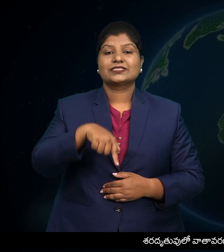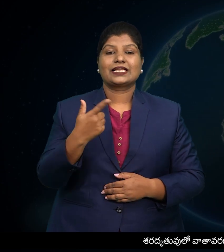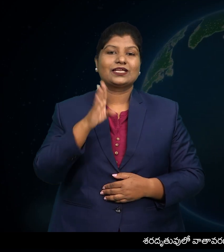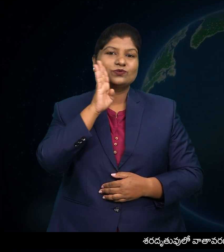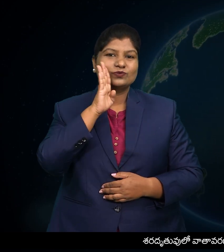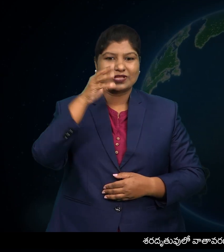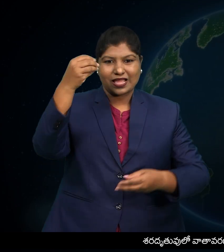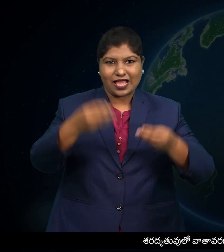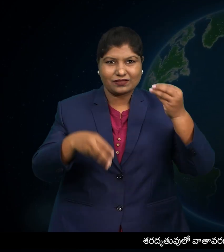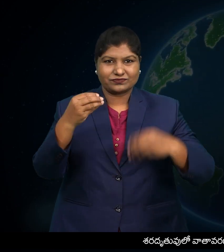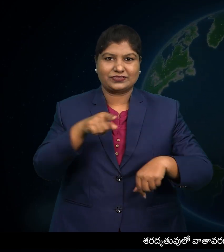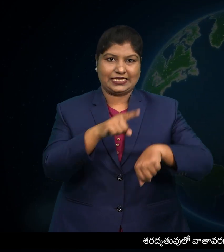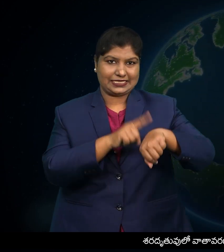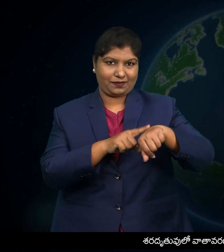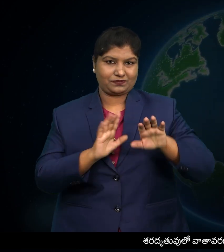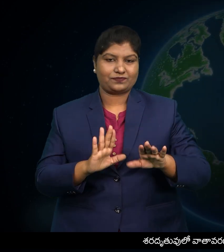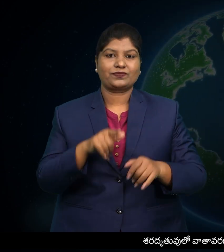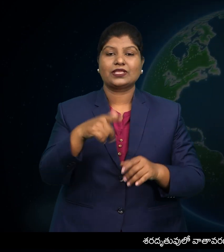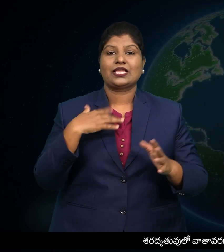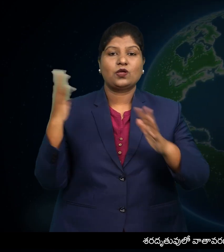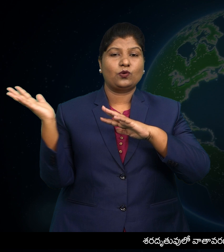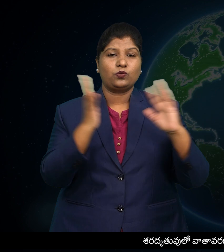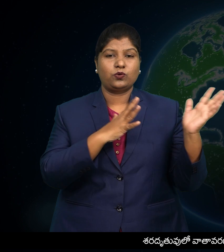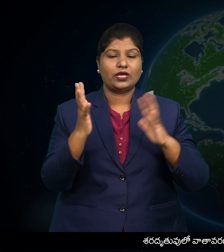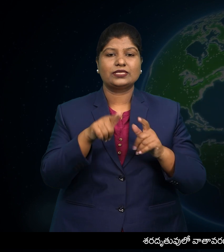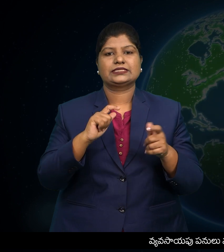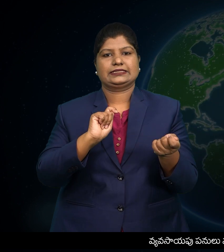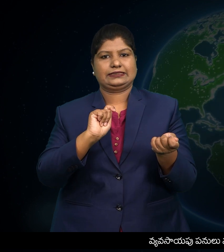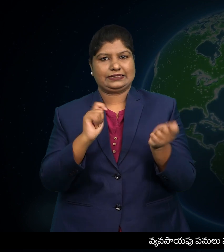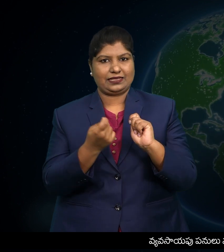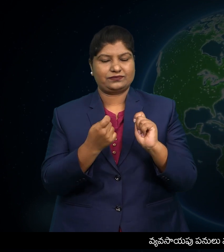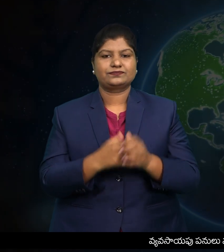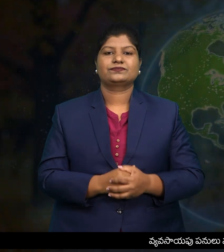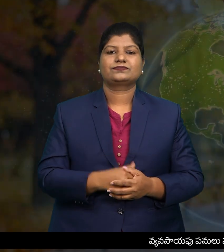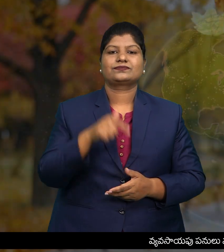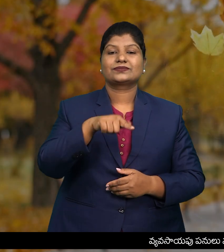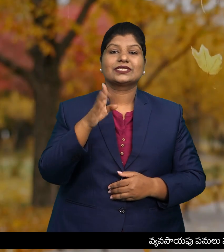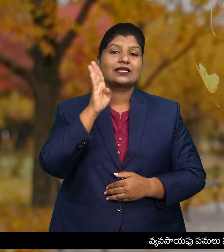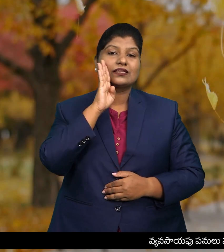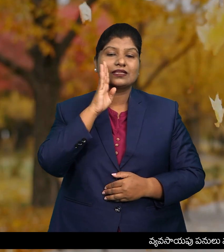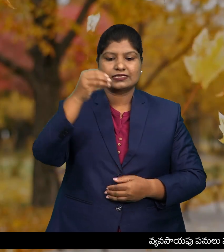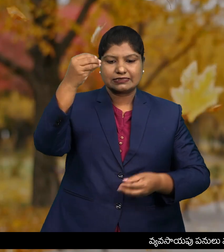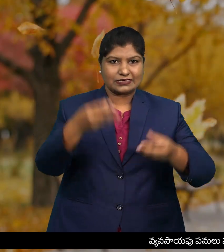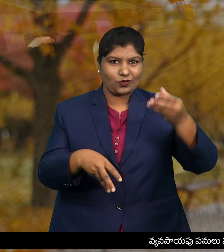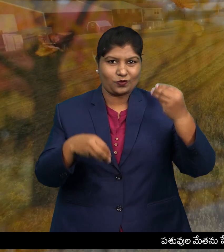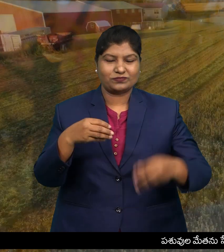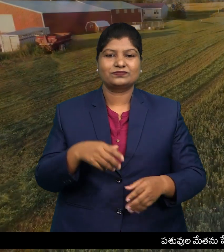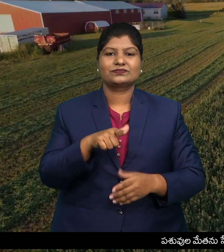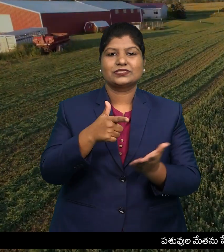శరదృతువులో వాతావరణంలో మార్పుల వలన ఆకులు రాలటం, వ్యవసాయ పనులు ముగింపునకు రావటం జరుగుతుంది. పశువుల